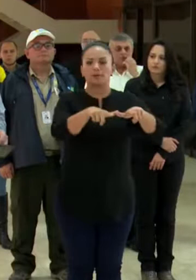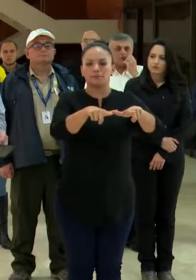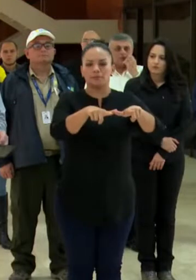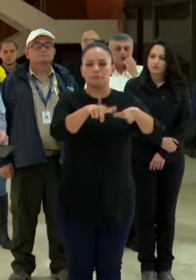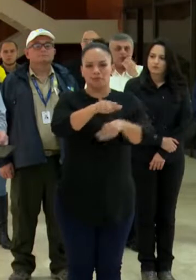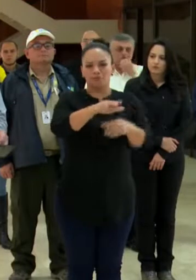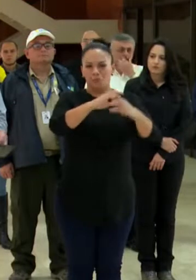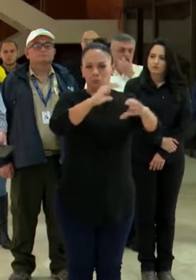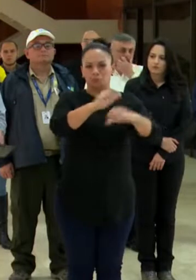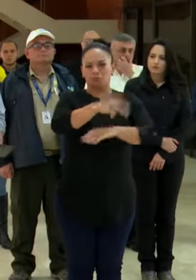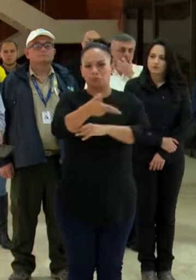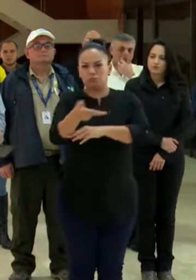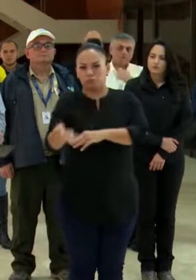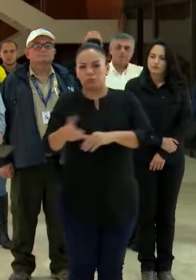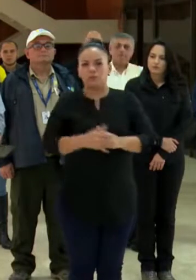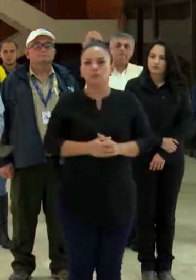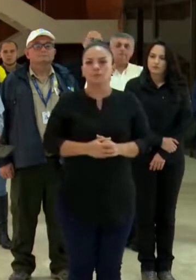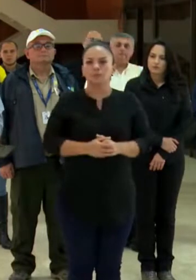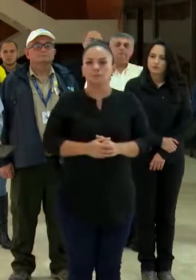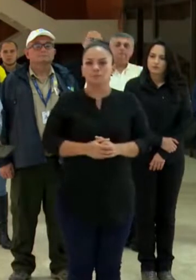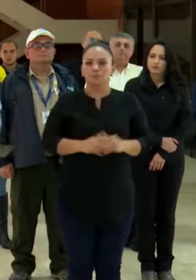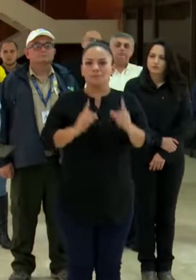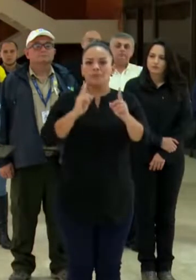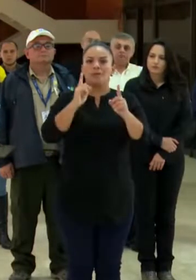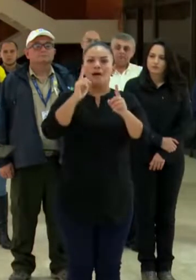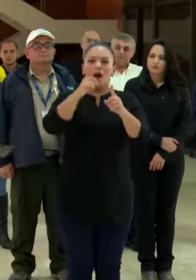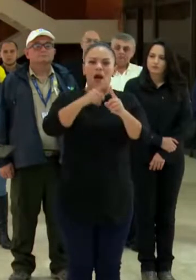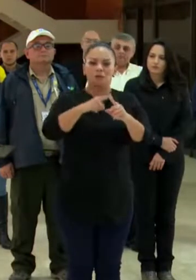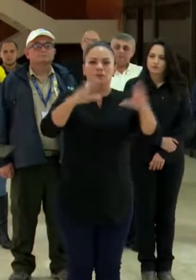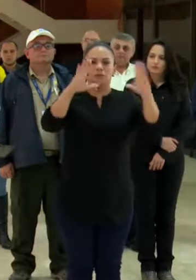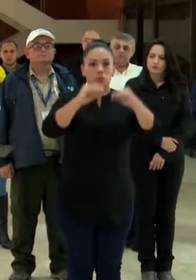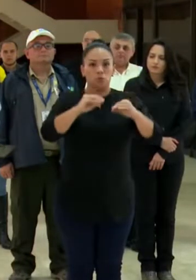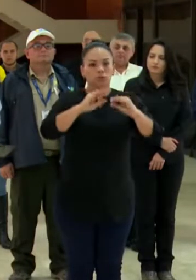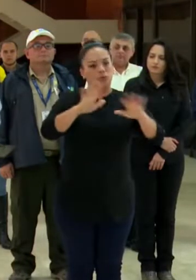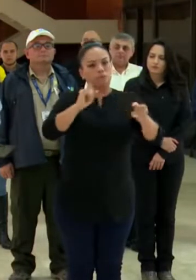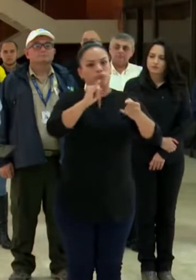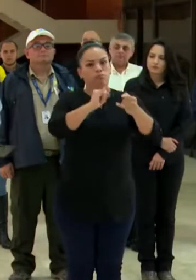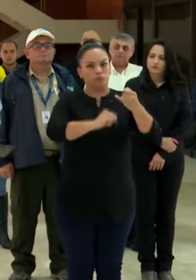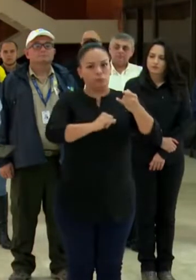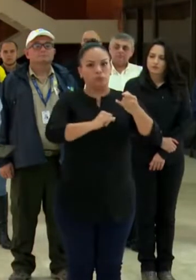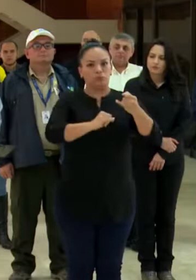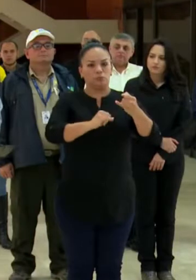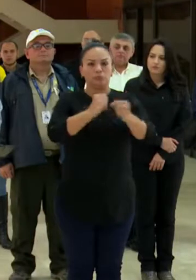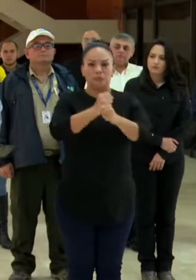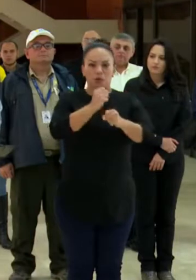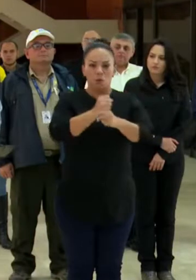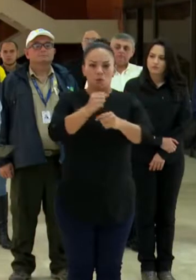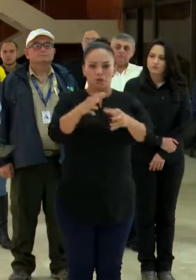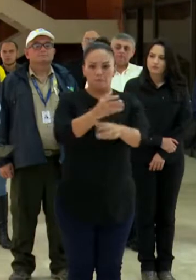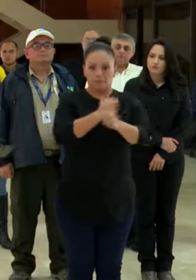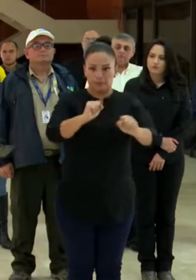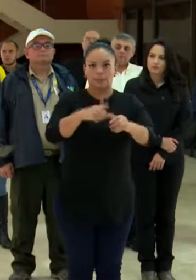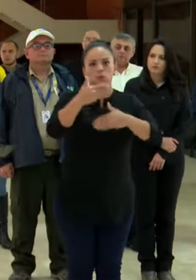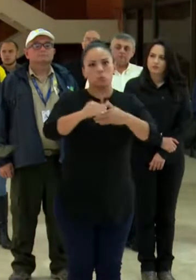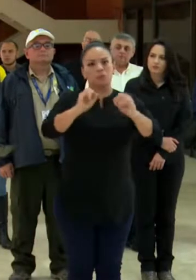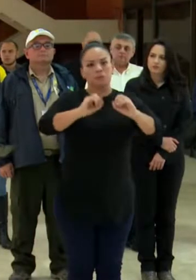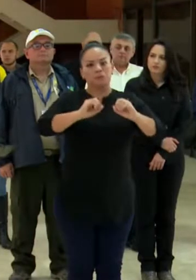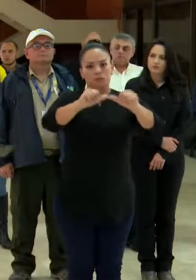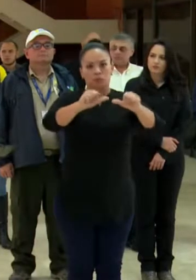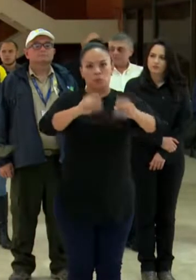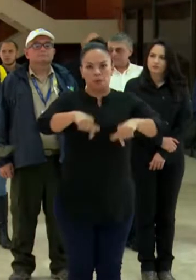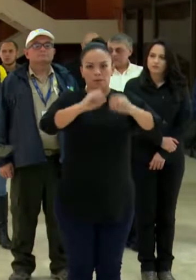hasta que se suspendieron las labores de rescate. En este momento, como ustedes